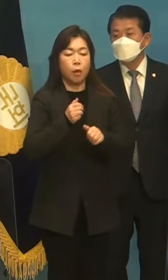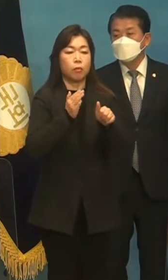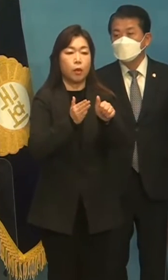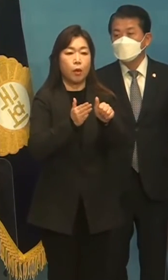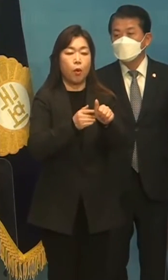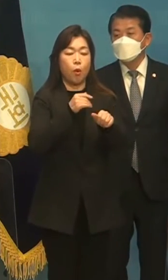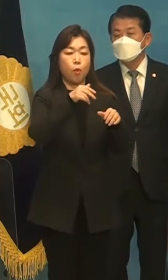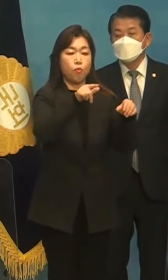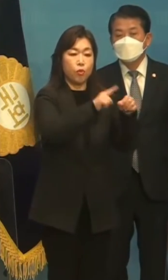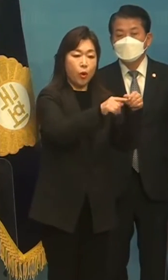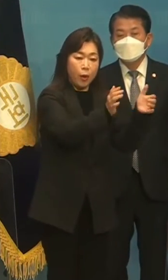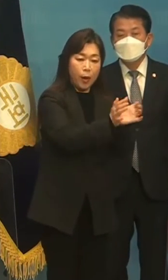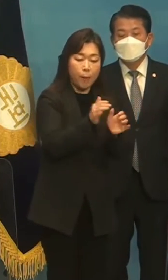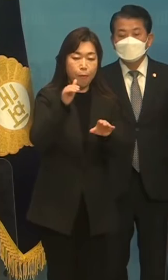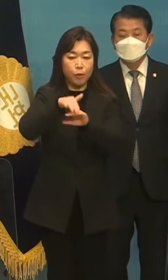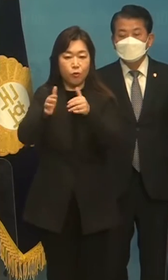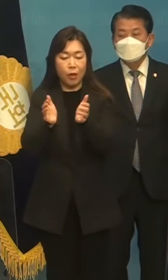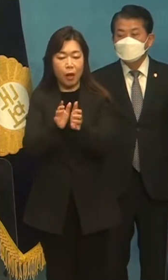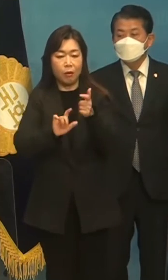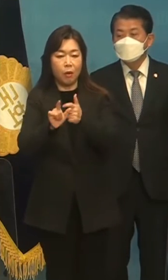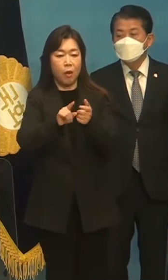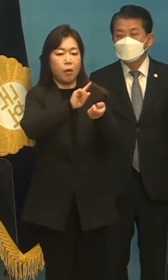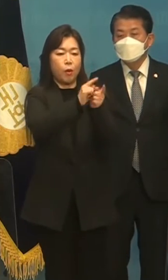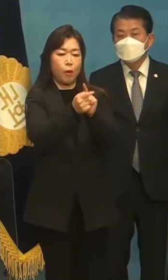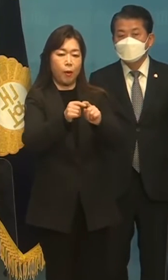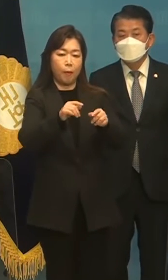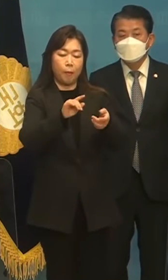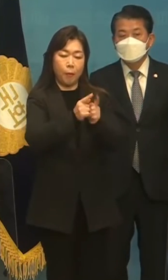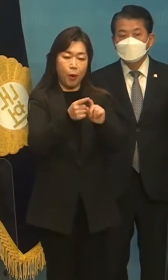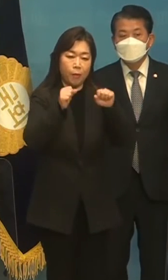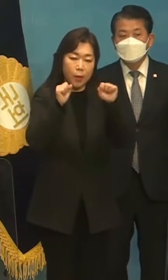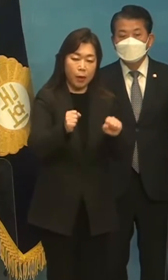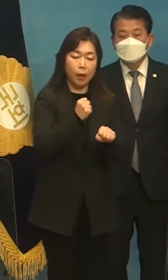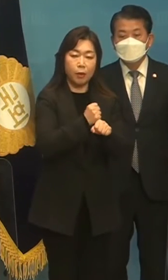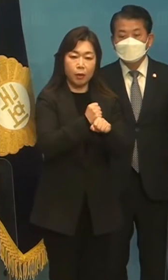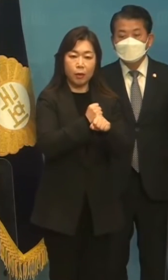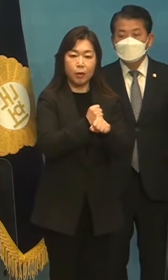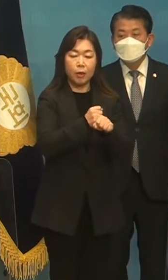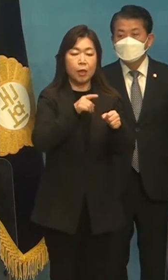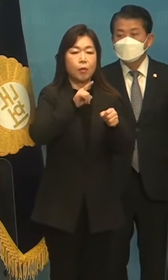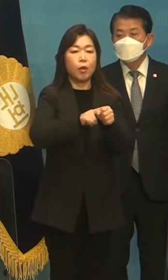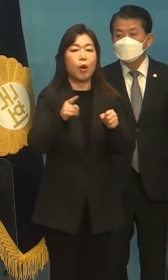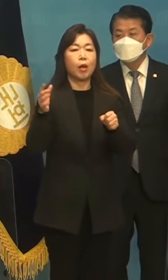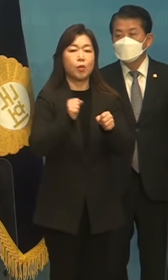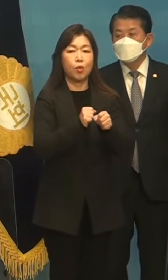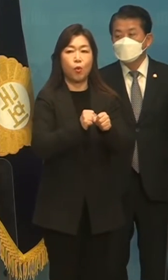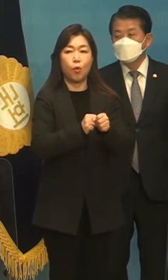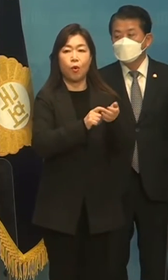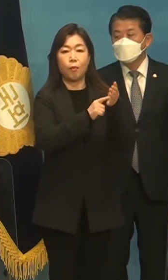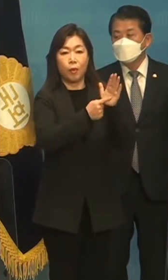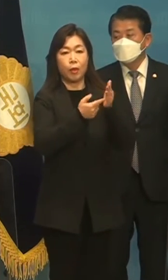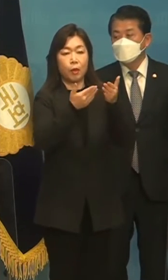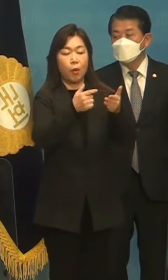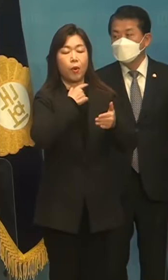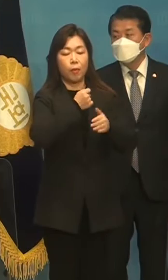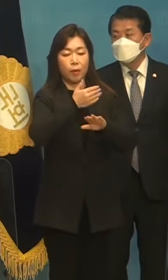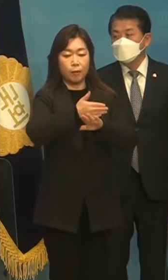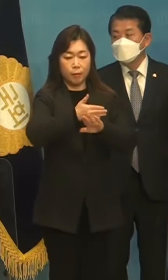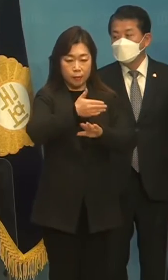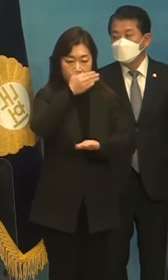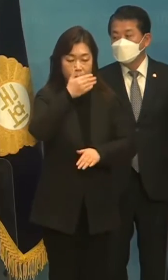민주당, 불교계와 정부가 더 큰 상생, 화쟁의 길로 선뜻 나아갈 수 있기를 바라겠습니다.